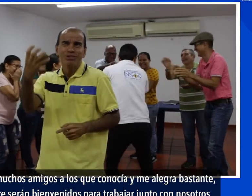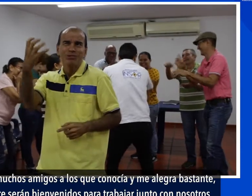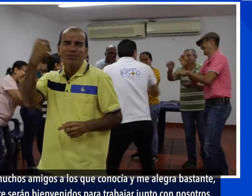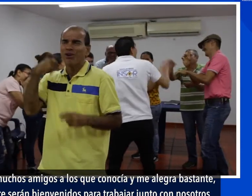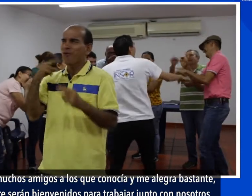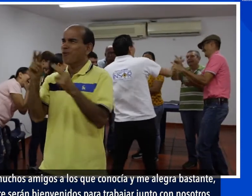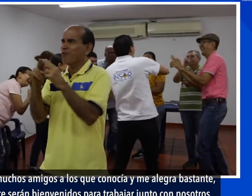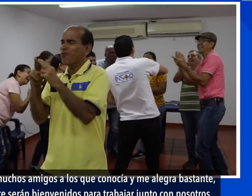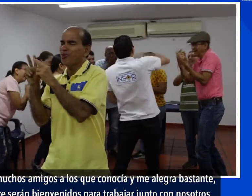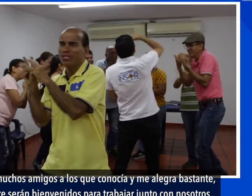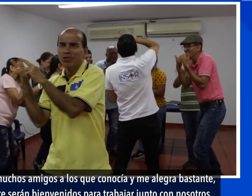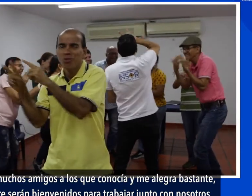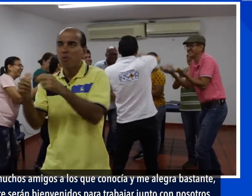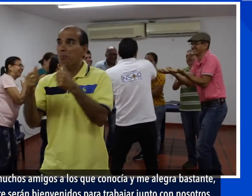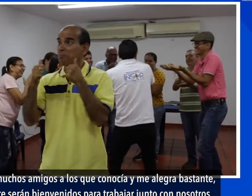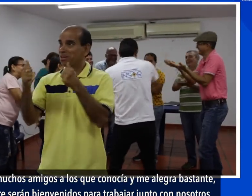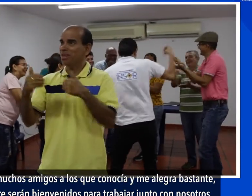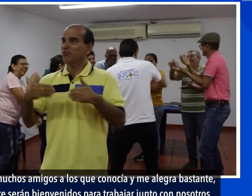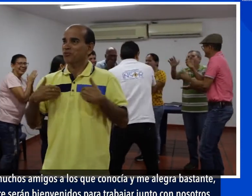bastante.